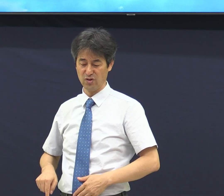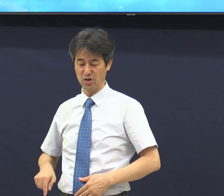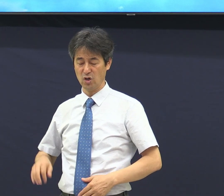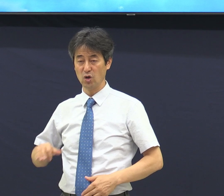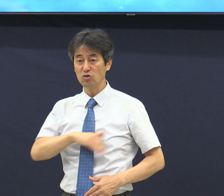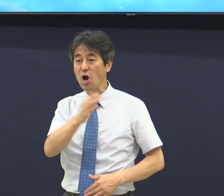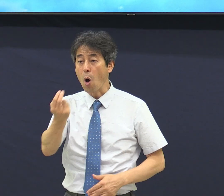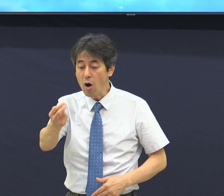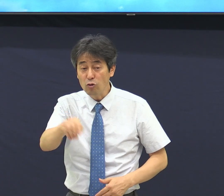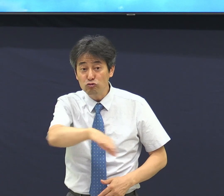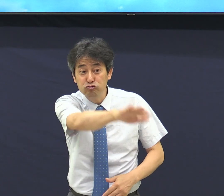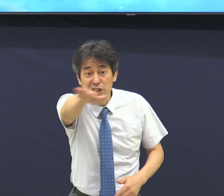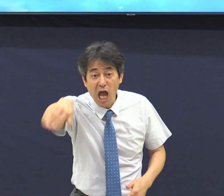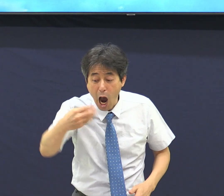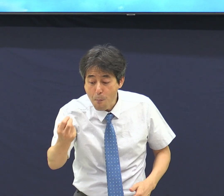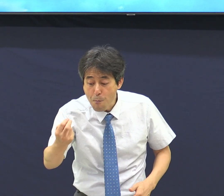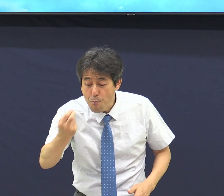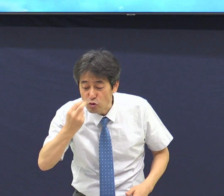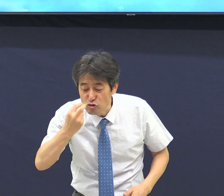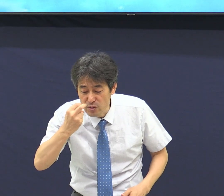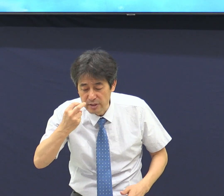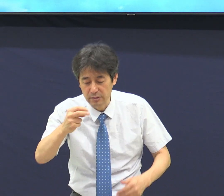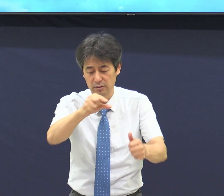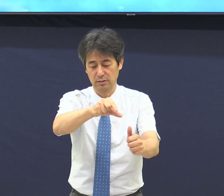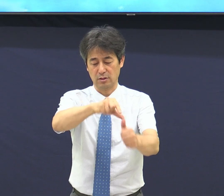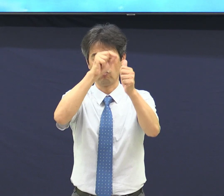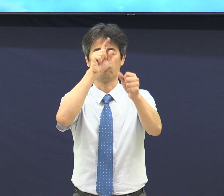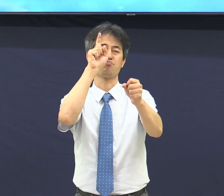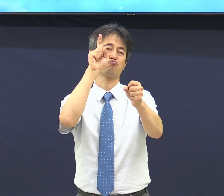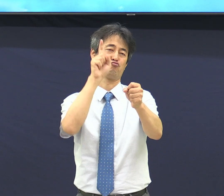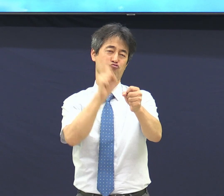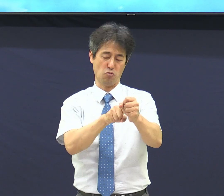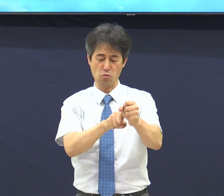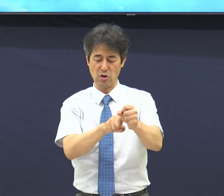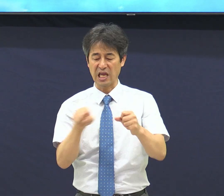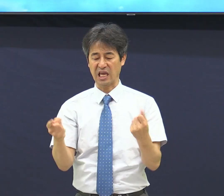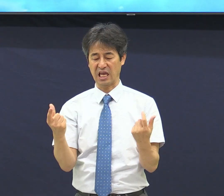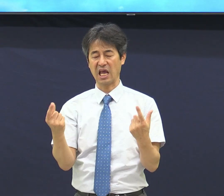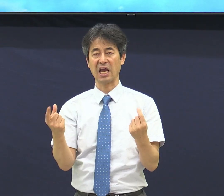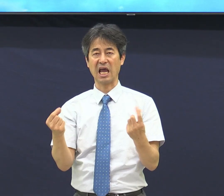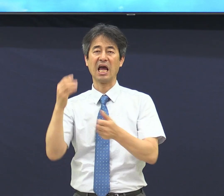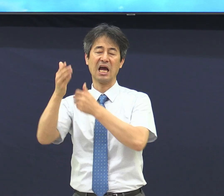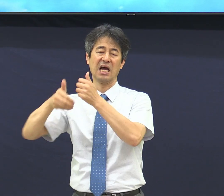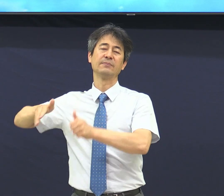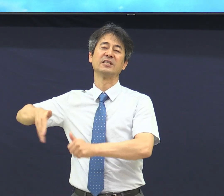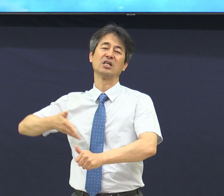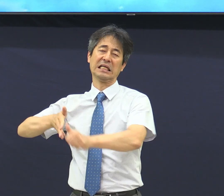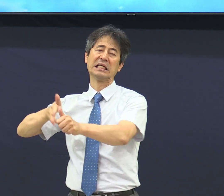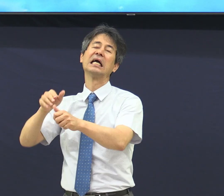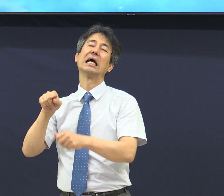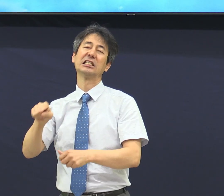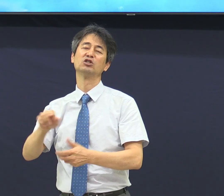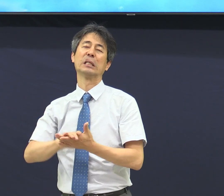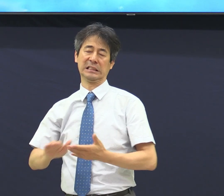하나님께서 나를 이곳으로 이끌어 주신 것이죠. 우리의 목숨을 구원하기 위해서 이렇게 하나님께서